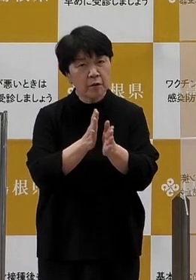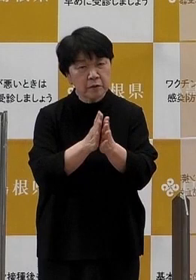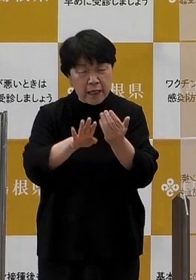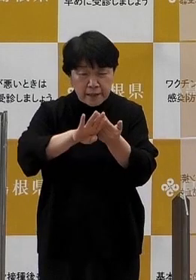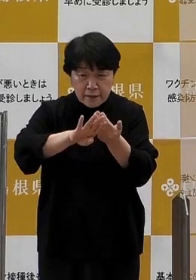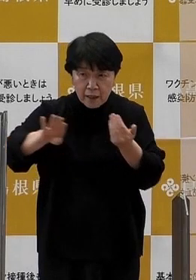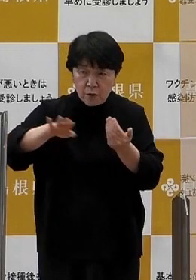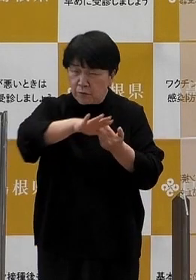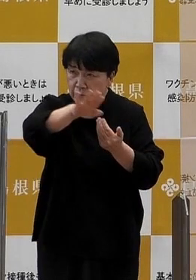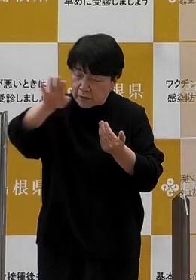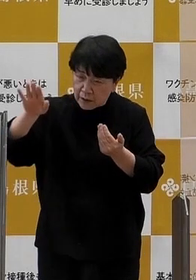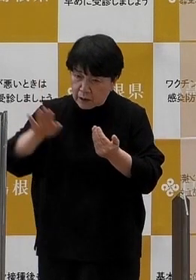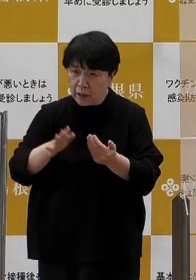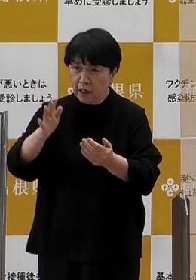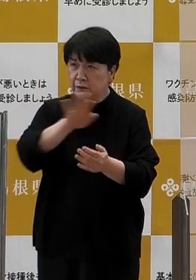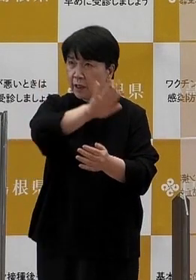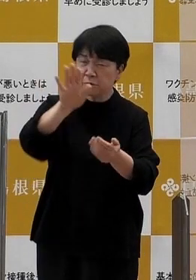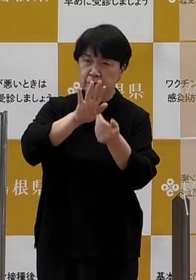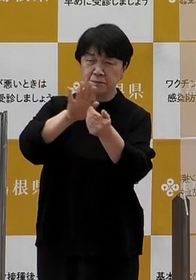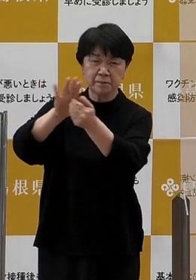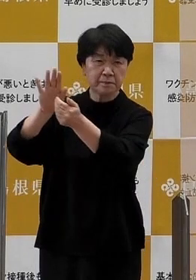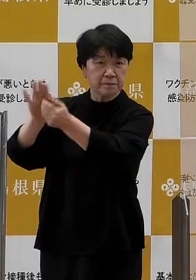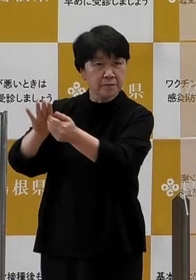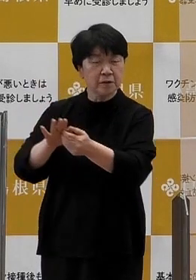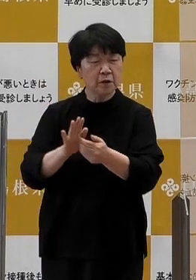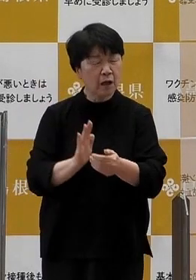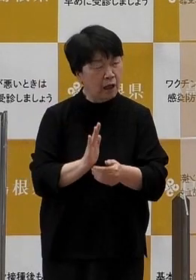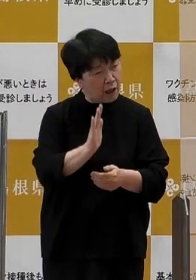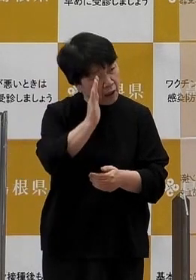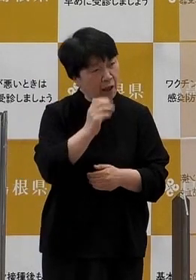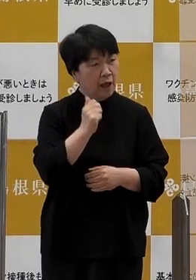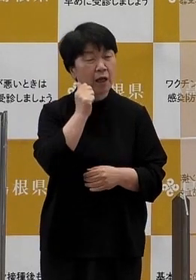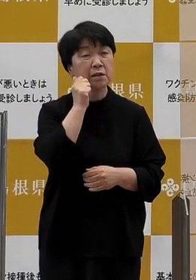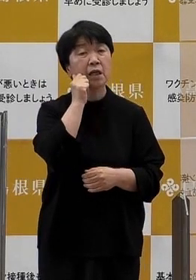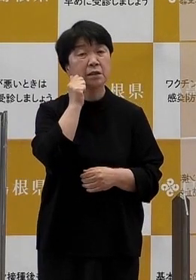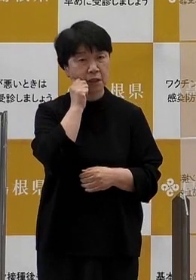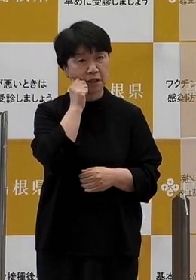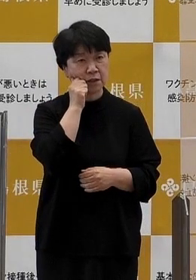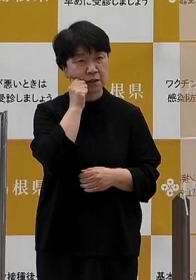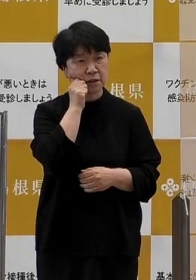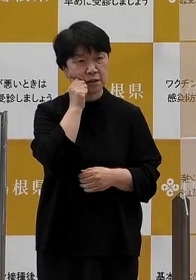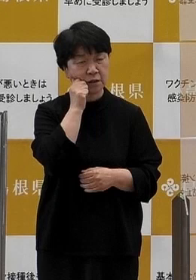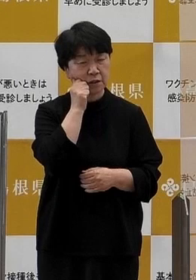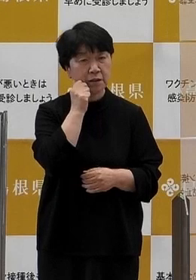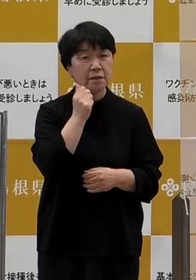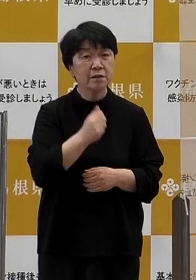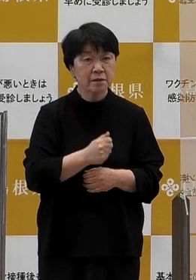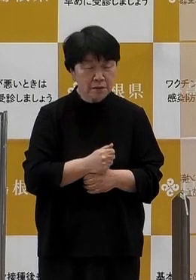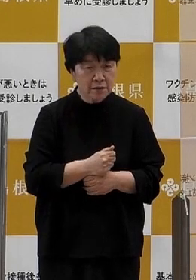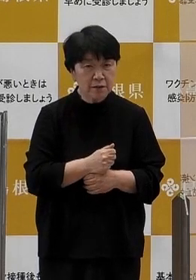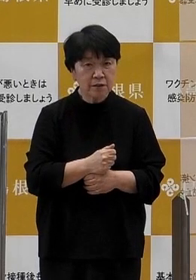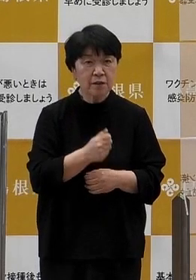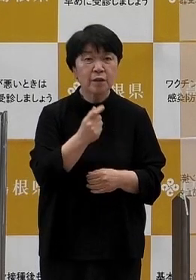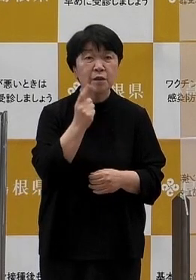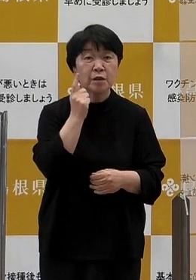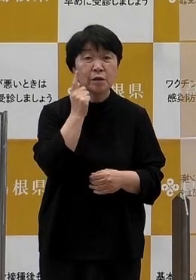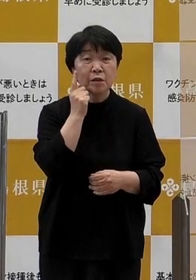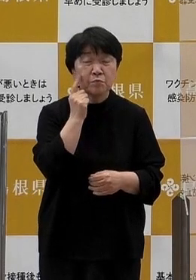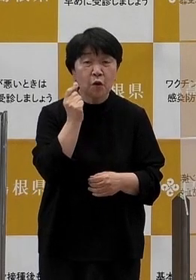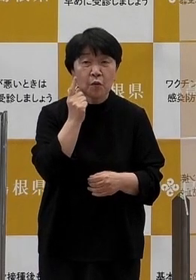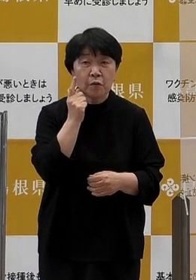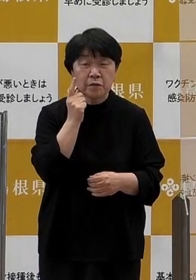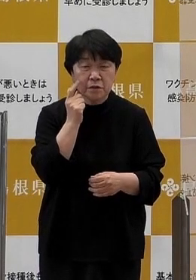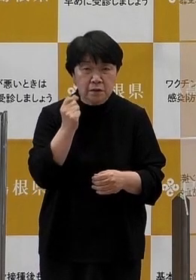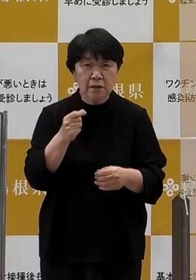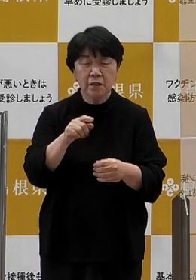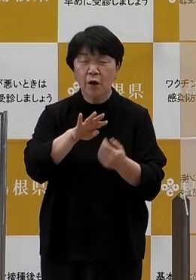で、感染対策上合理性がないということと、実際にやったとしても効果がないということ